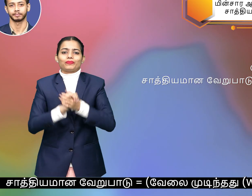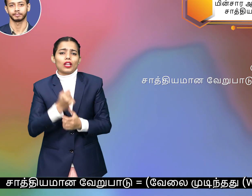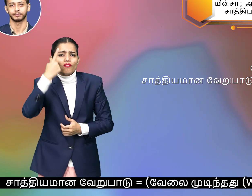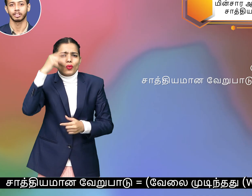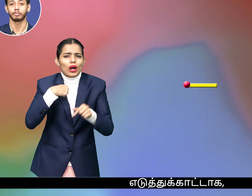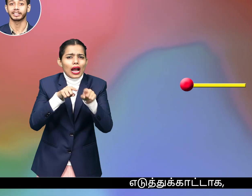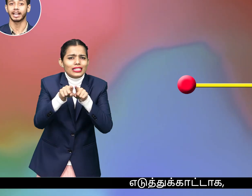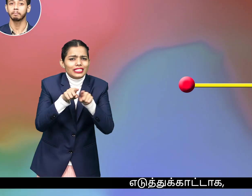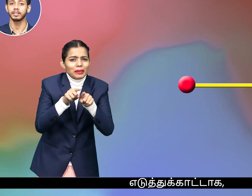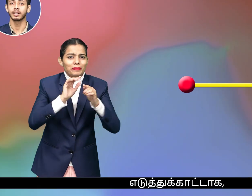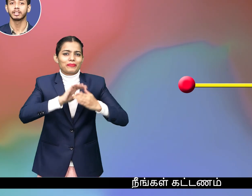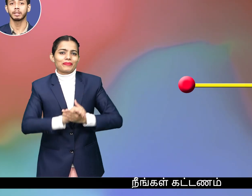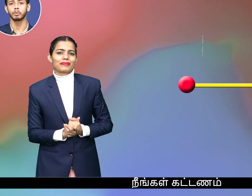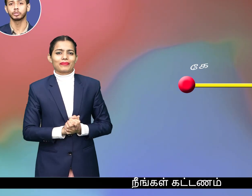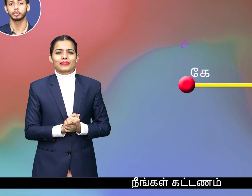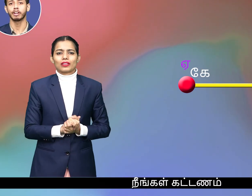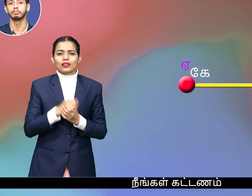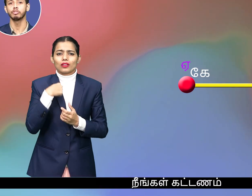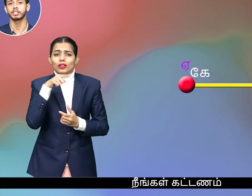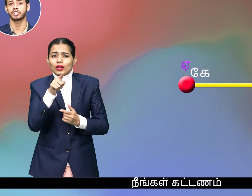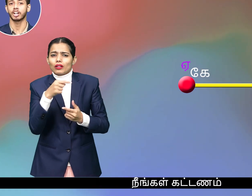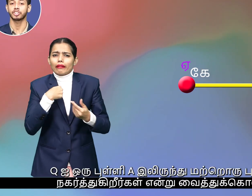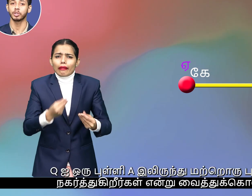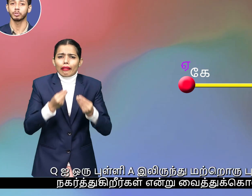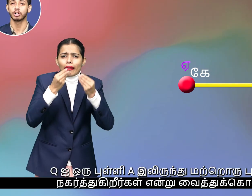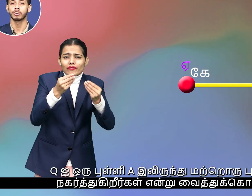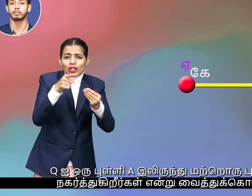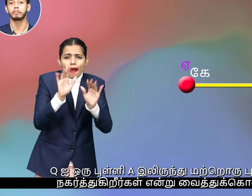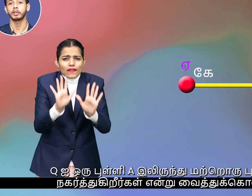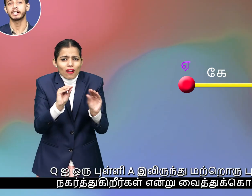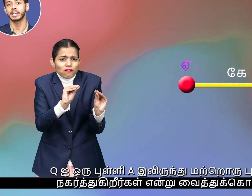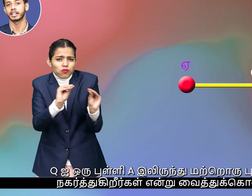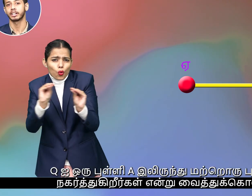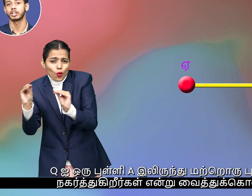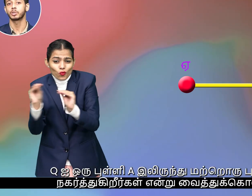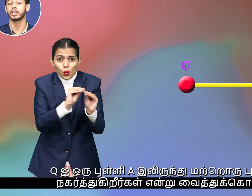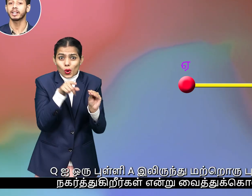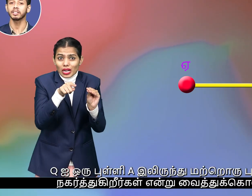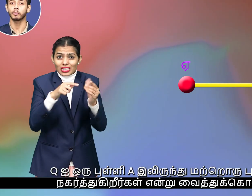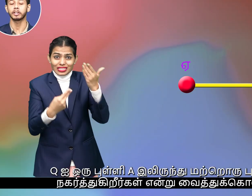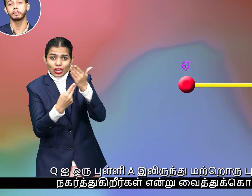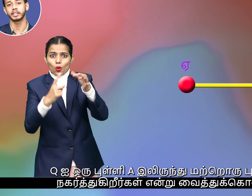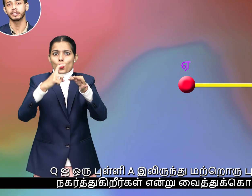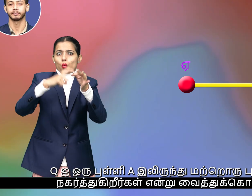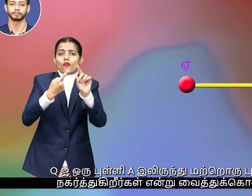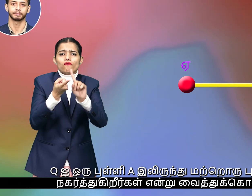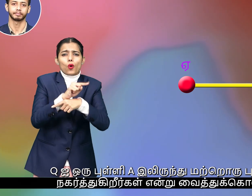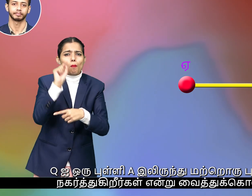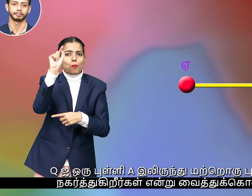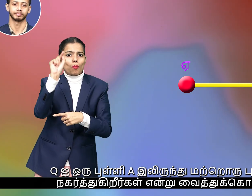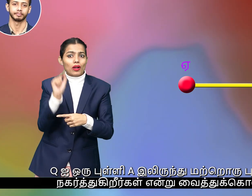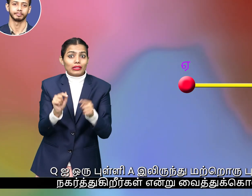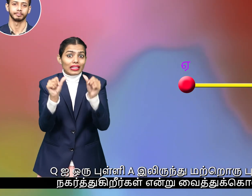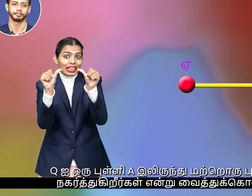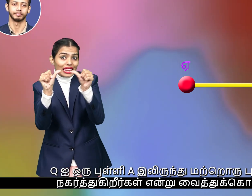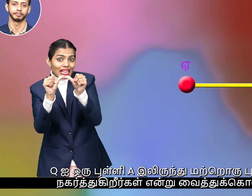அதாவது Q. எடுத்துக்காட்டாக, நீங்கள் மின்னேற்றம் Qவை ஒரு புள்ளி Aவிலிருந்து மற்றொரு